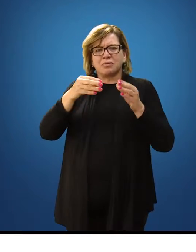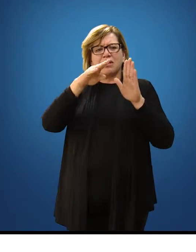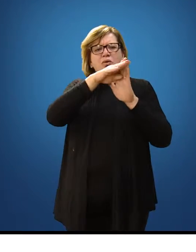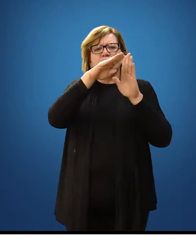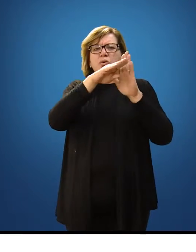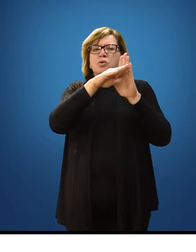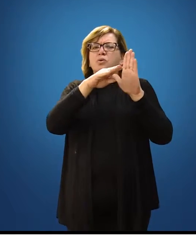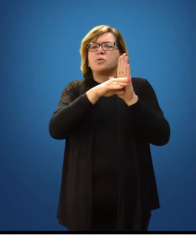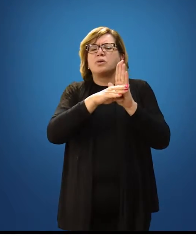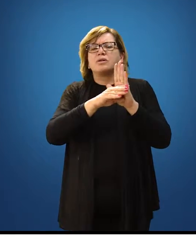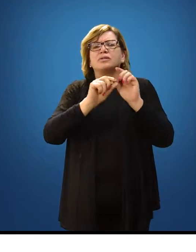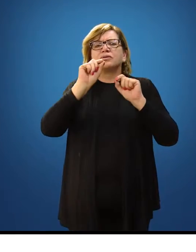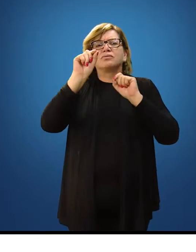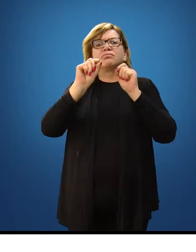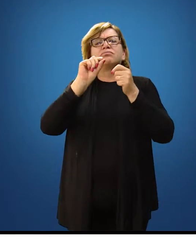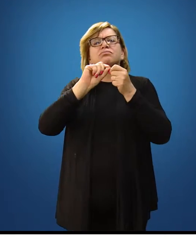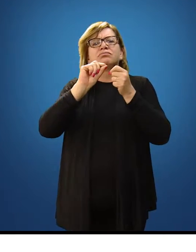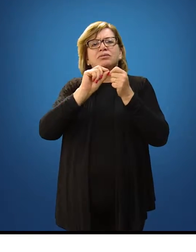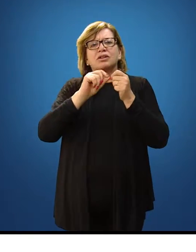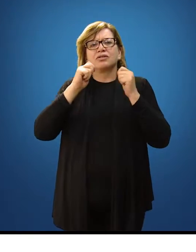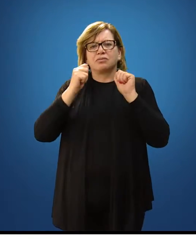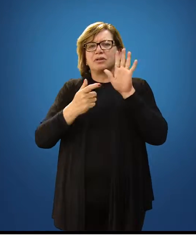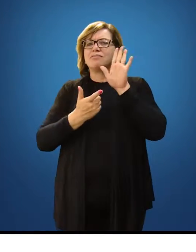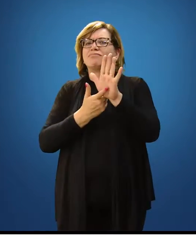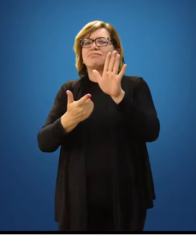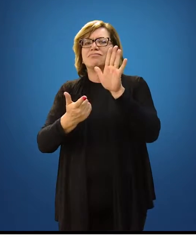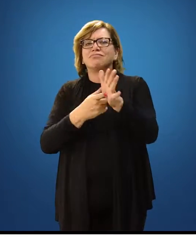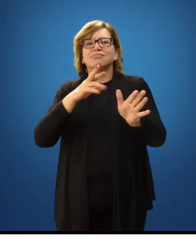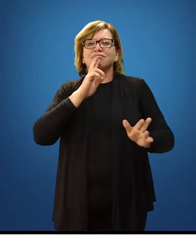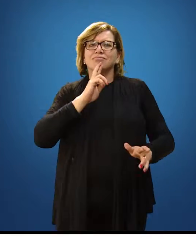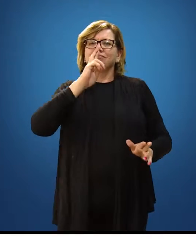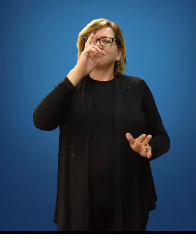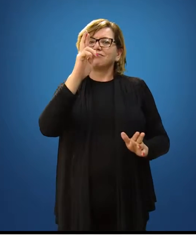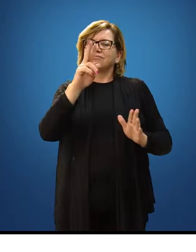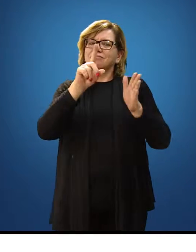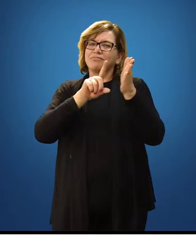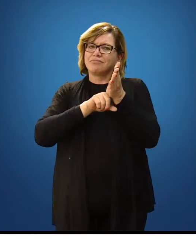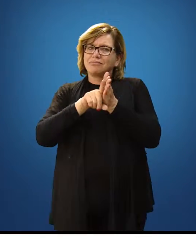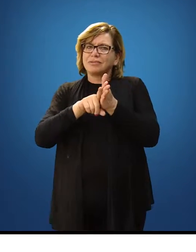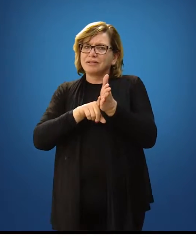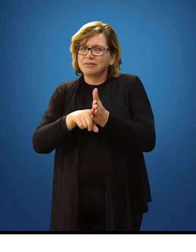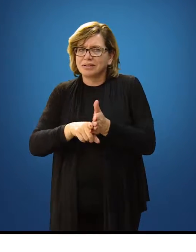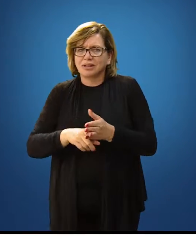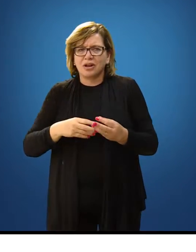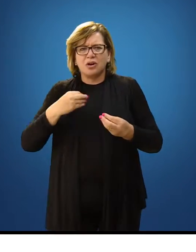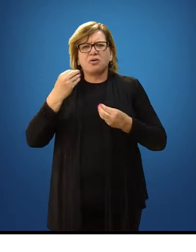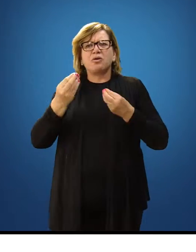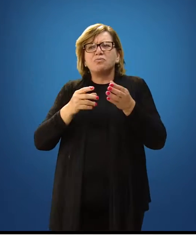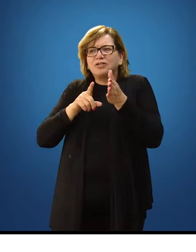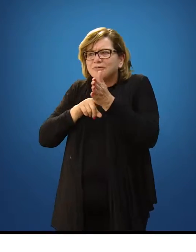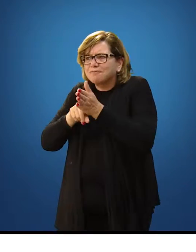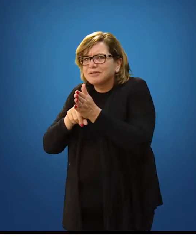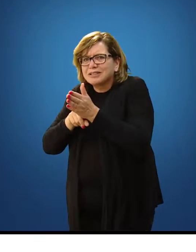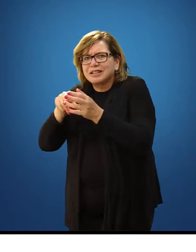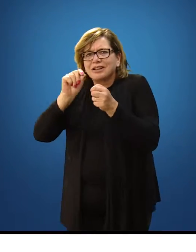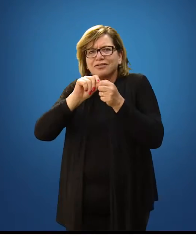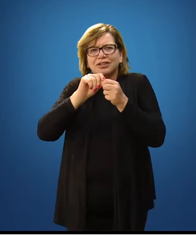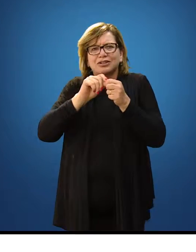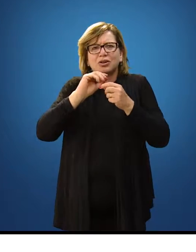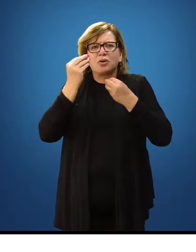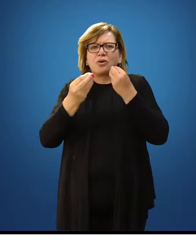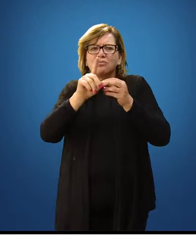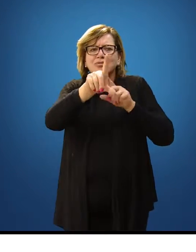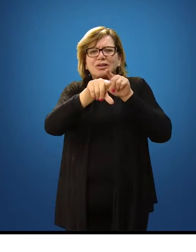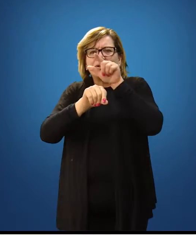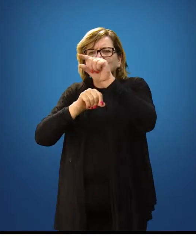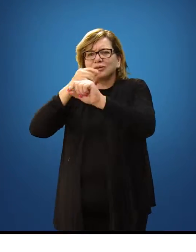necessárias para que você possa apresentar os resultados da sua pesquisa? Como é que os dados foram coletados? Como é que foram escolhidas